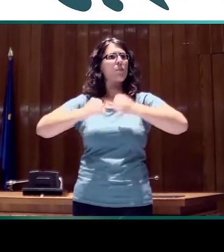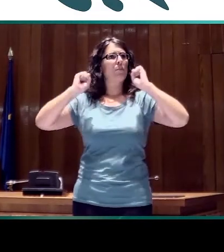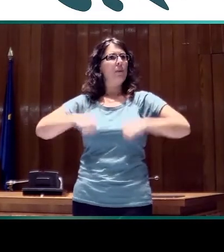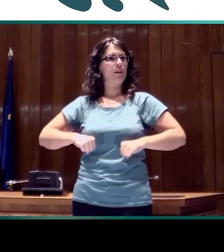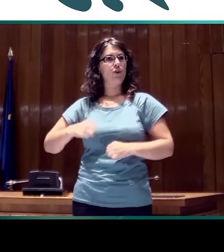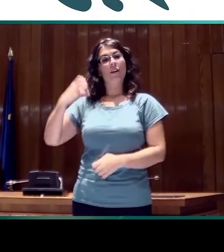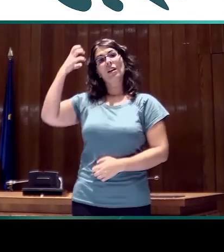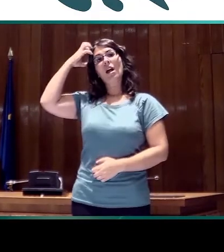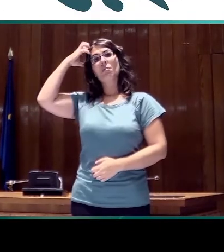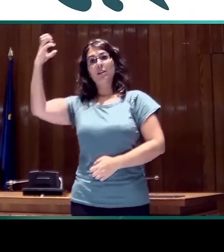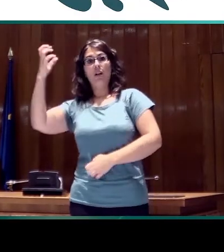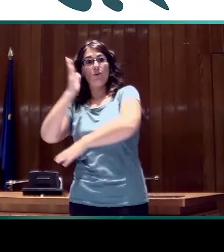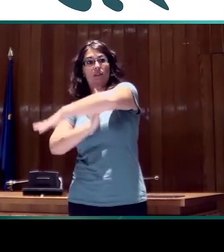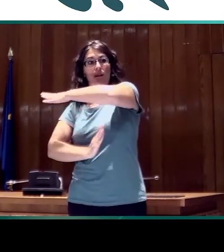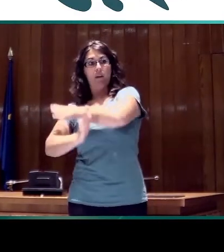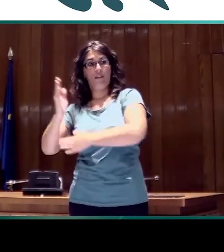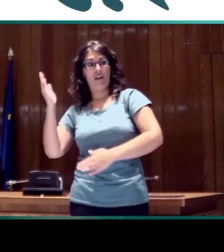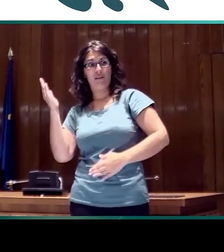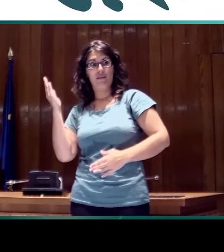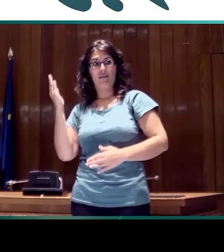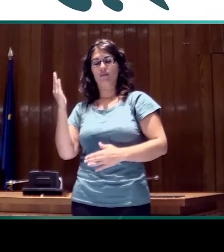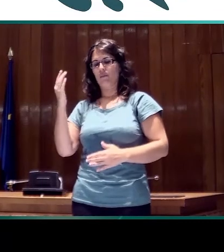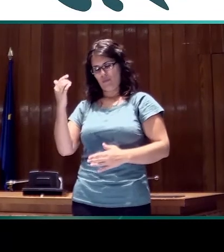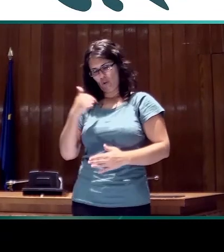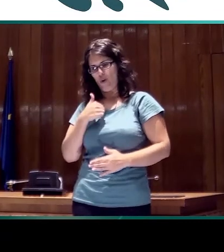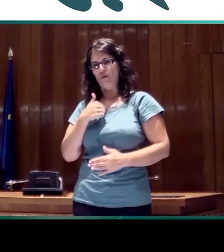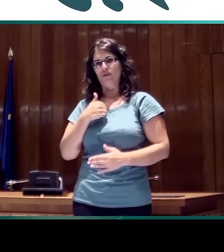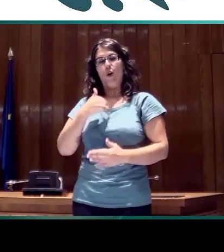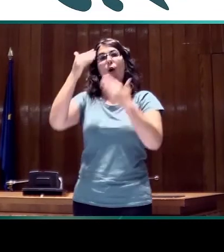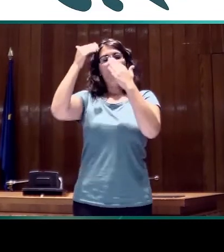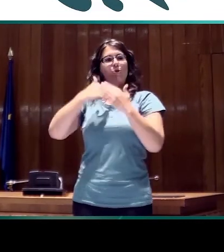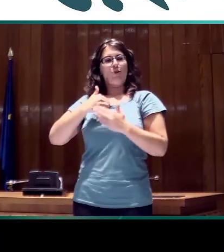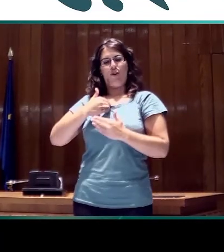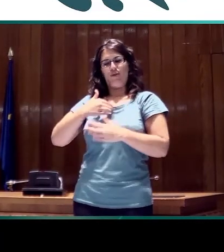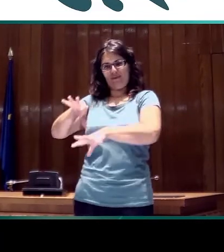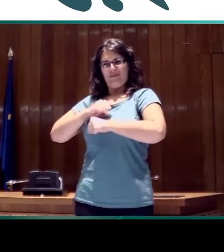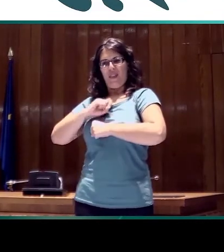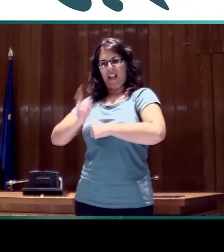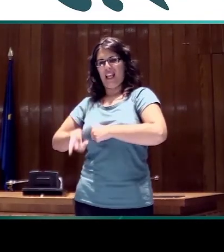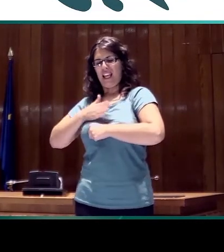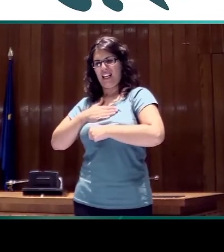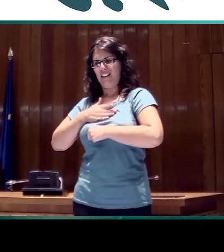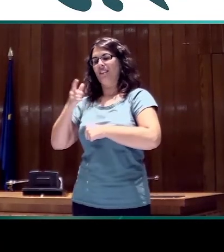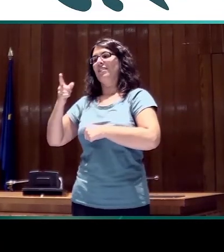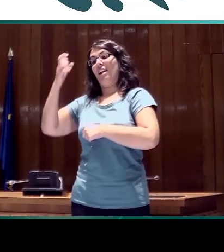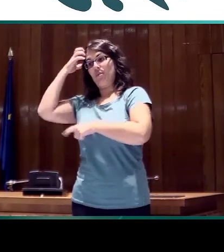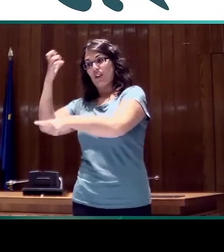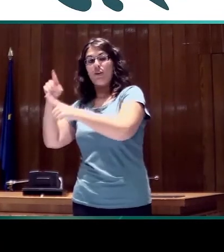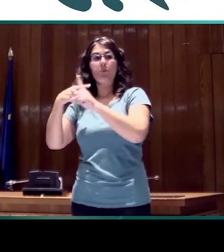patronato de la discapacidad que tengo el inmenso honor de dirigir y la Real Academia Española de la lengua